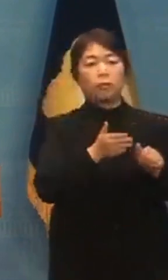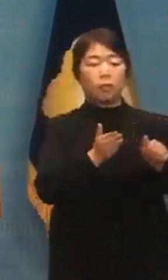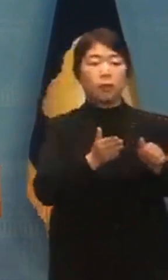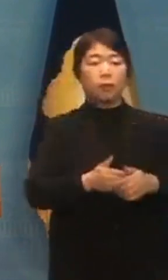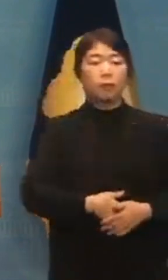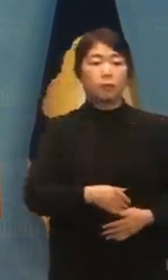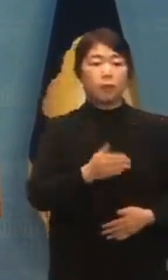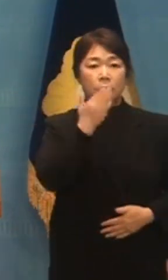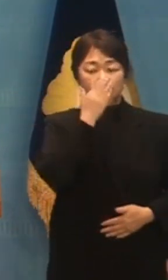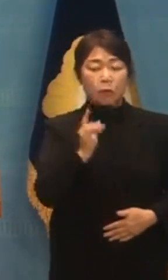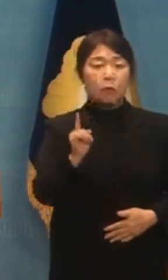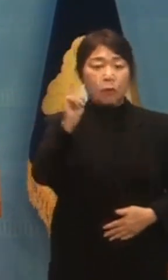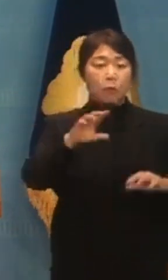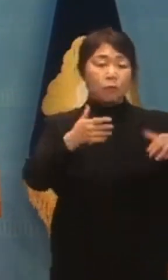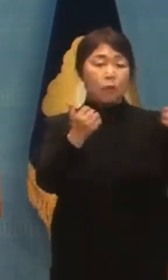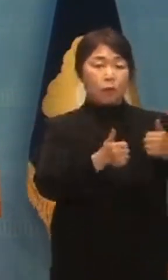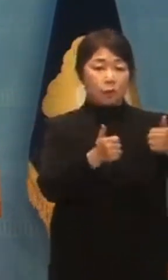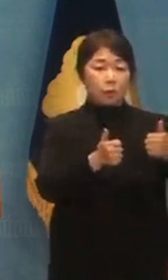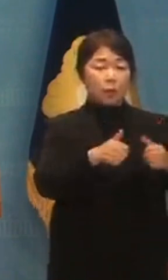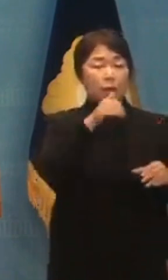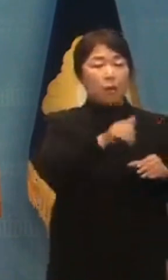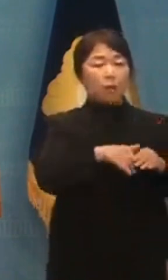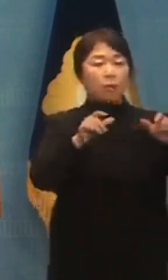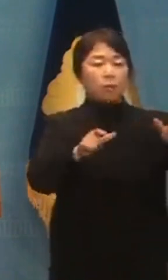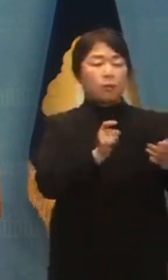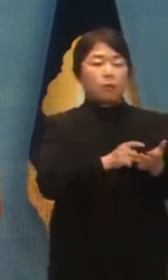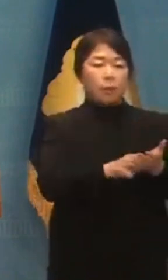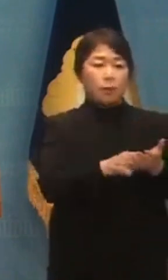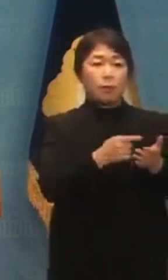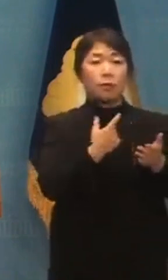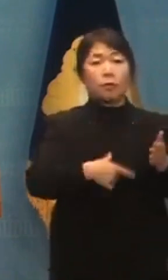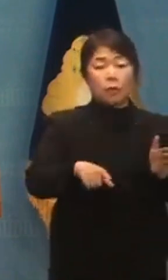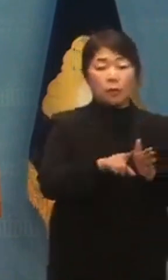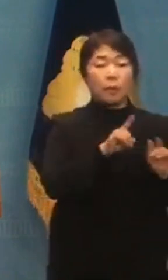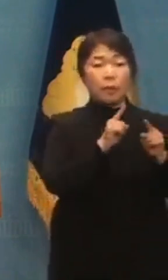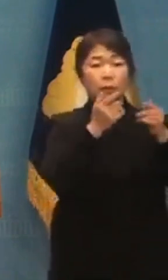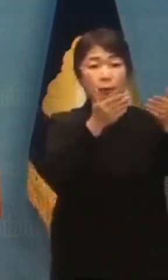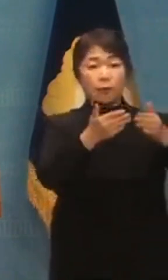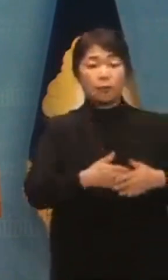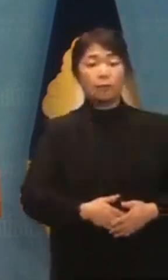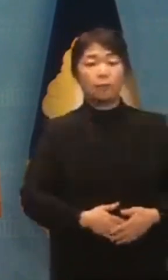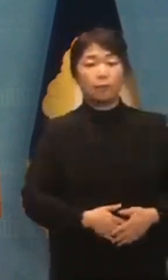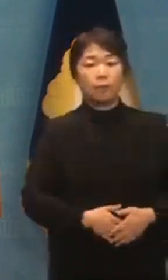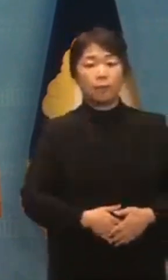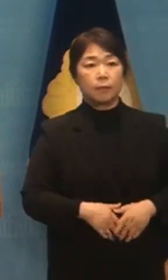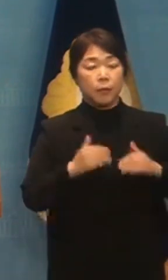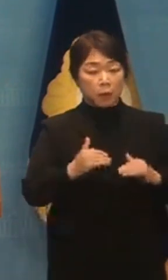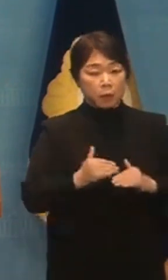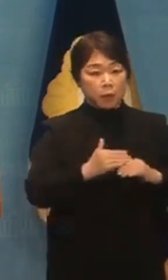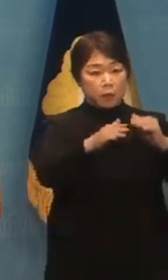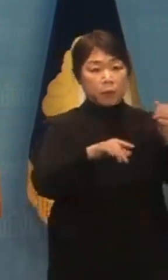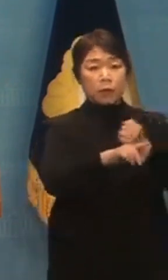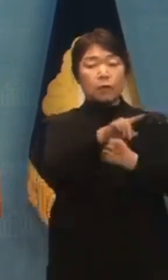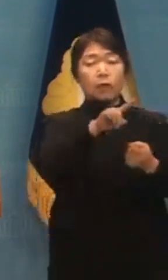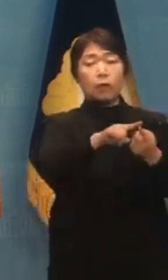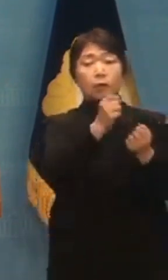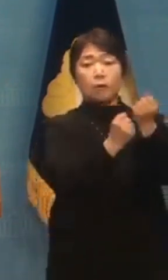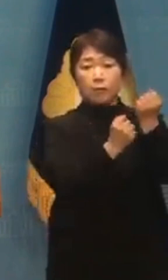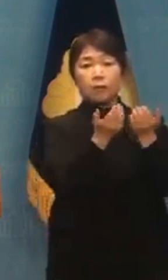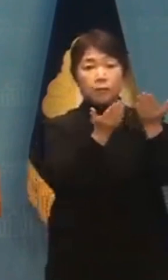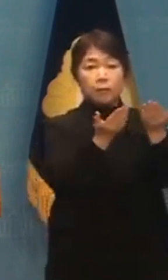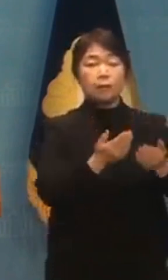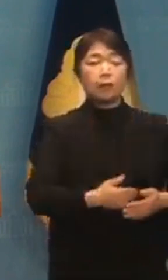순천시 국회의원 선거구 정성화 촉구 기자회견을 하겠습니다. 추진 배경에